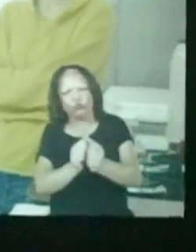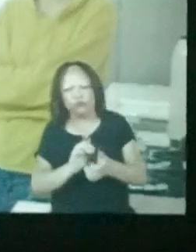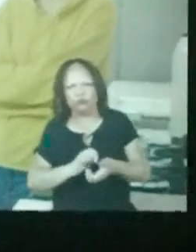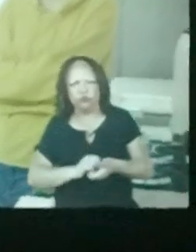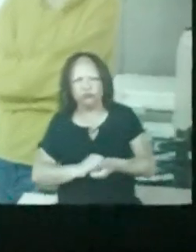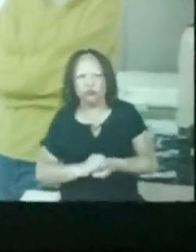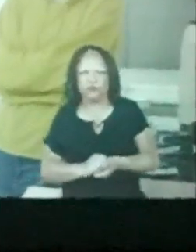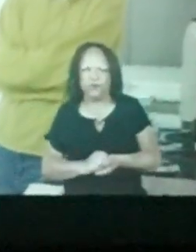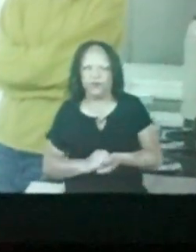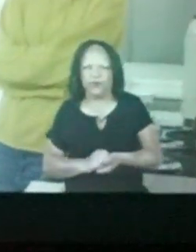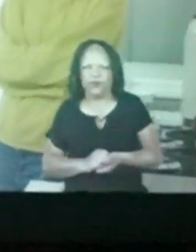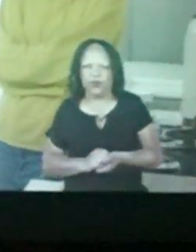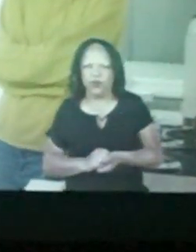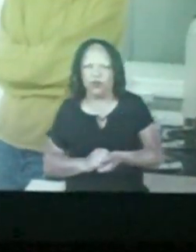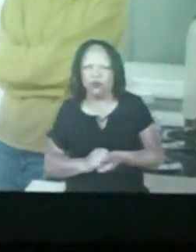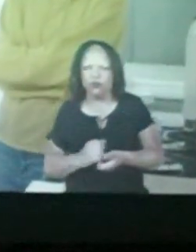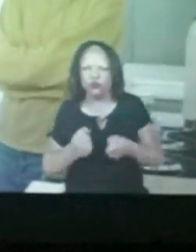eu vou.